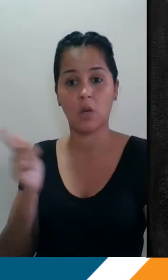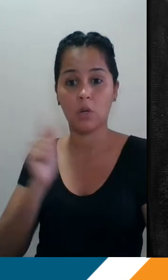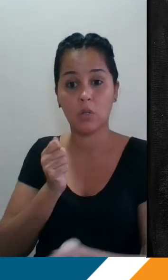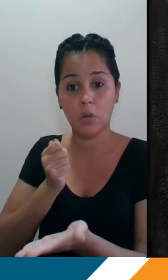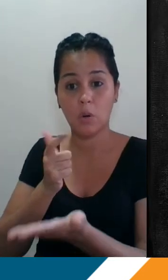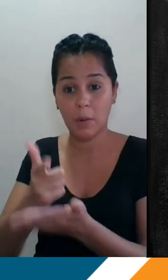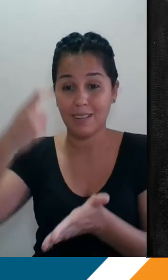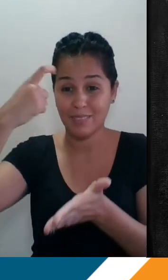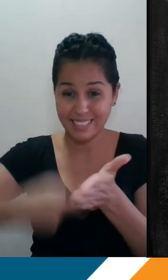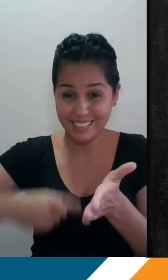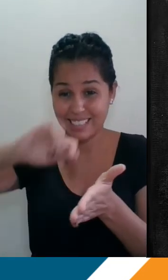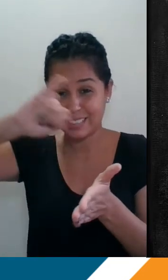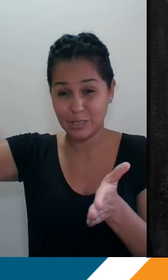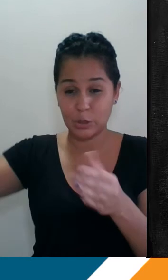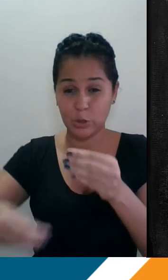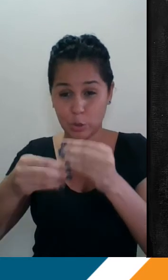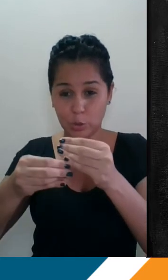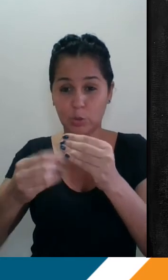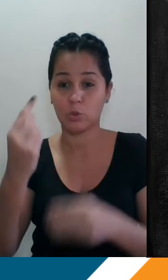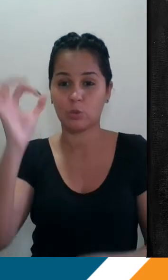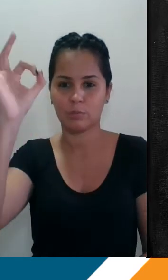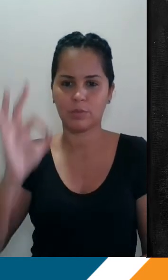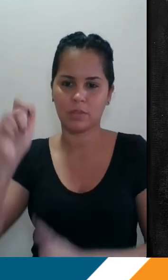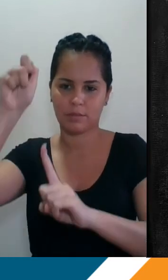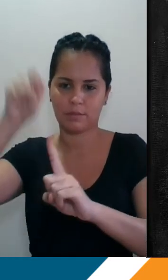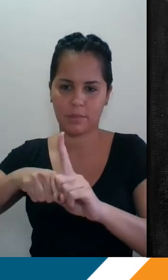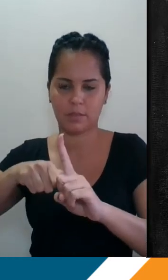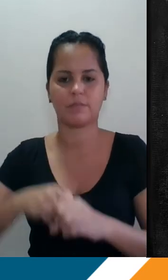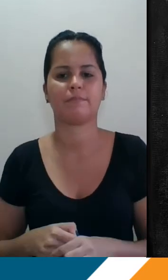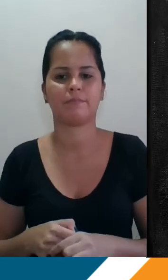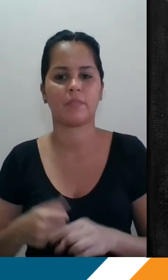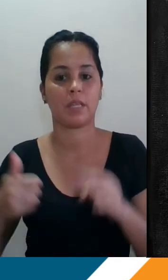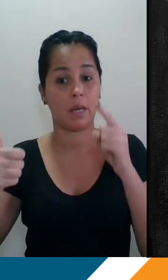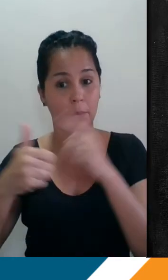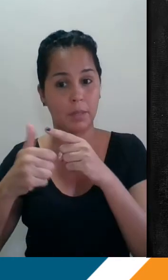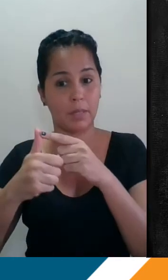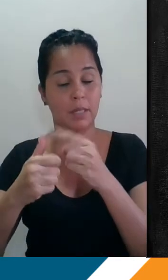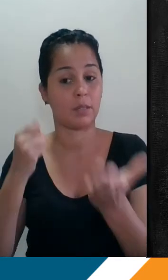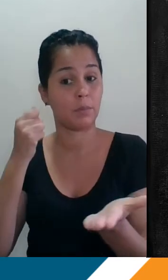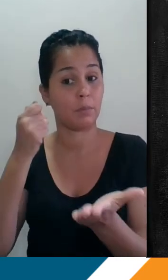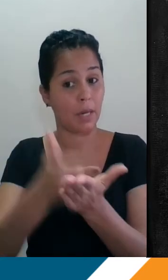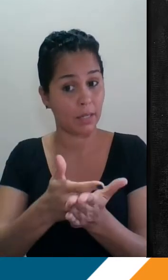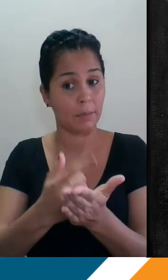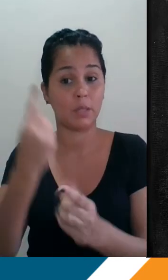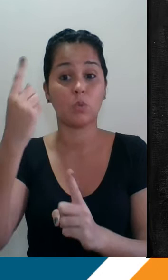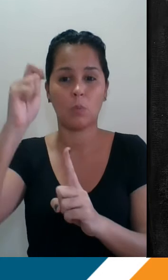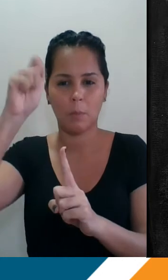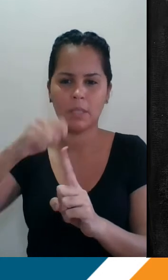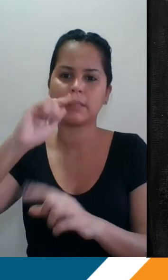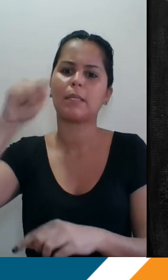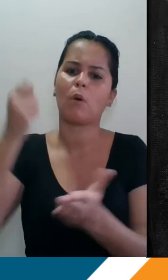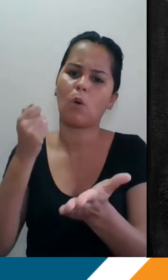uma taxa de juros compostos de 1% ao mês. O primeiro pagamento será um mês após a